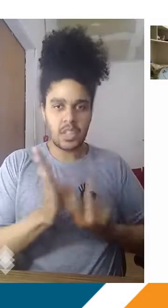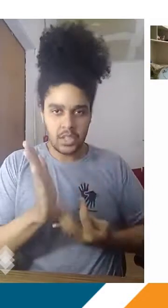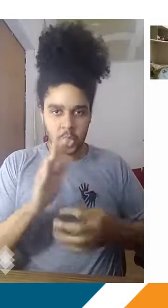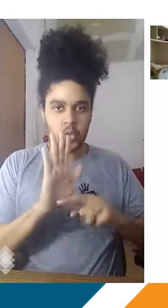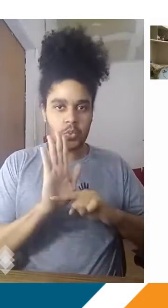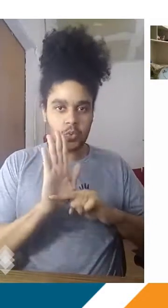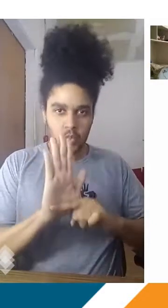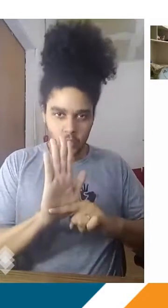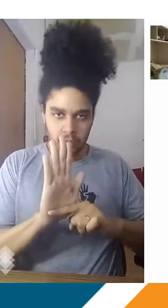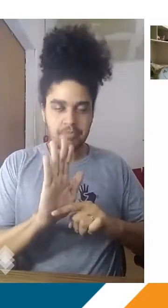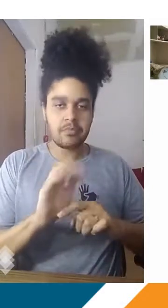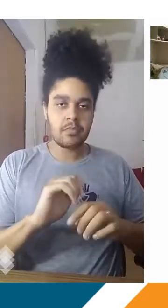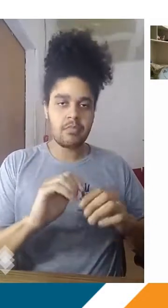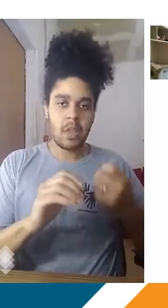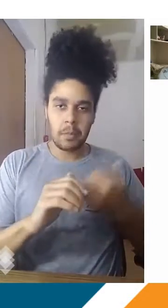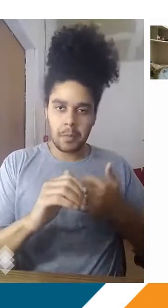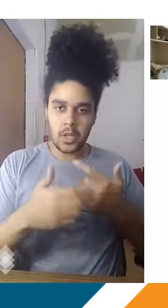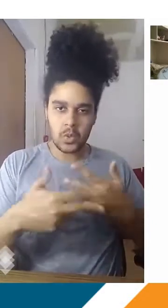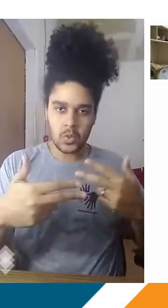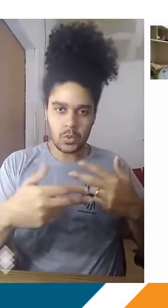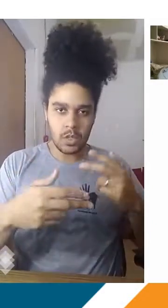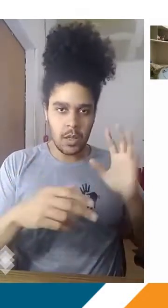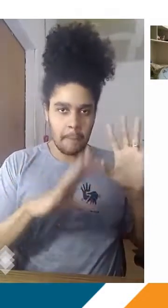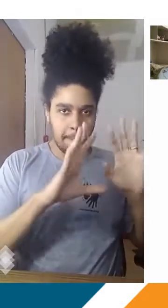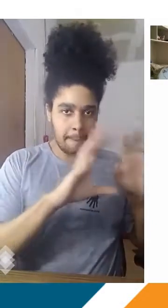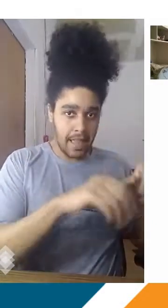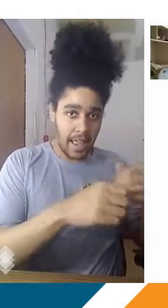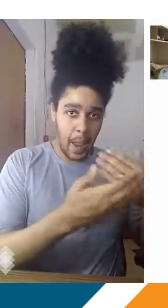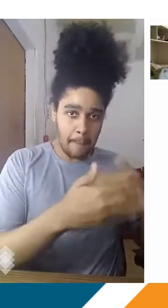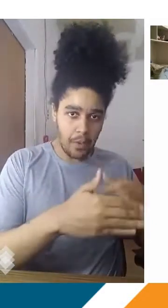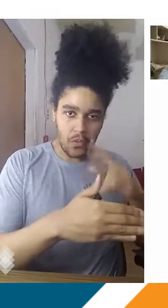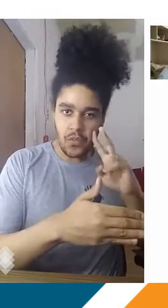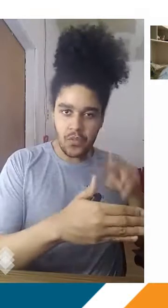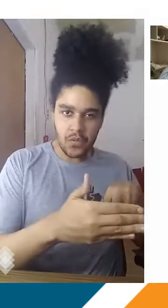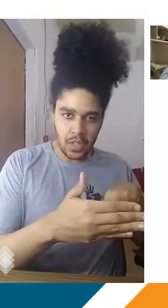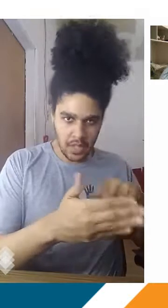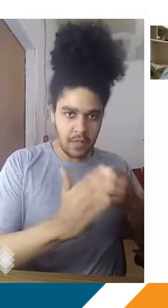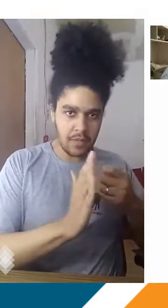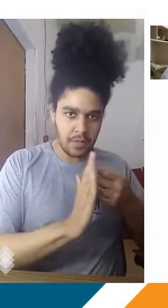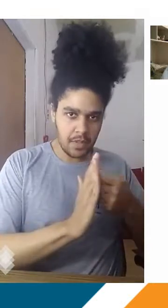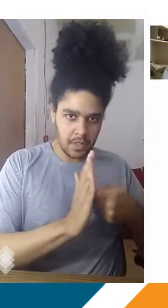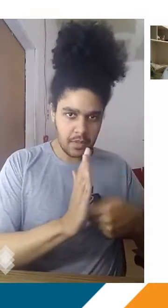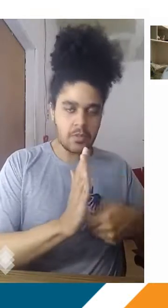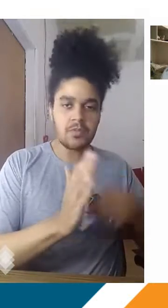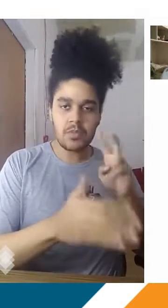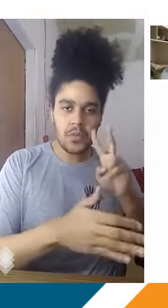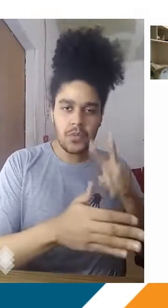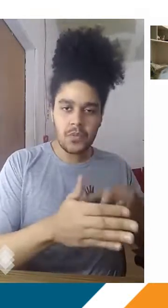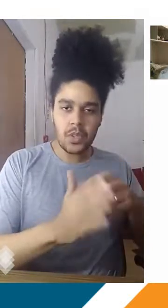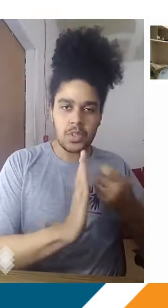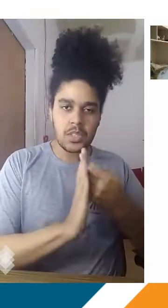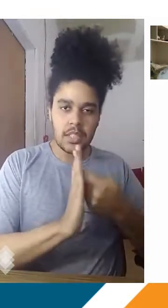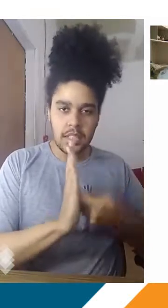textos motivadores. A primeira coisa que tem que ser feita quando a gente pega uma prova é dar uma olhadinha, uma prova de redação,